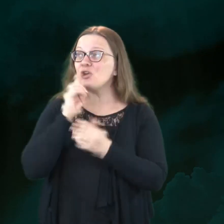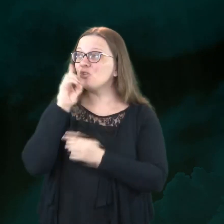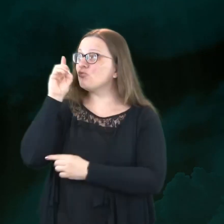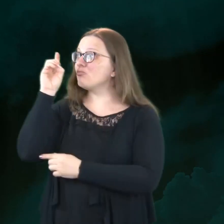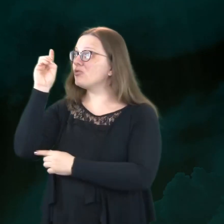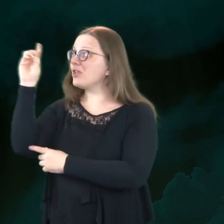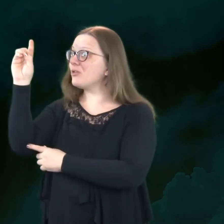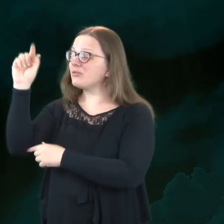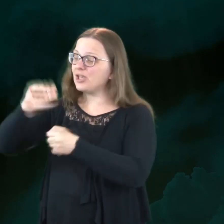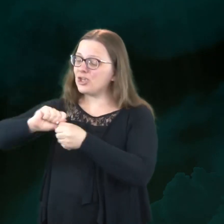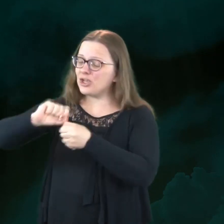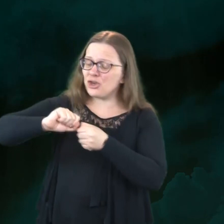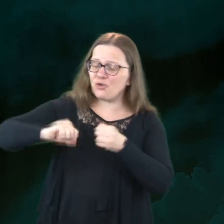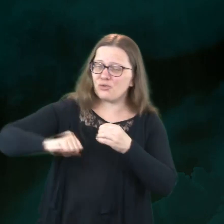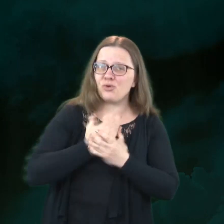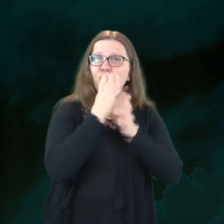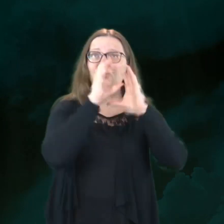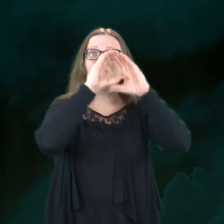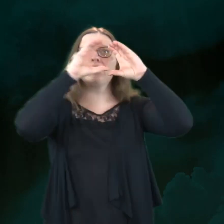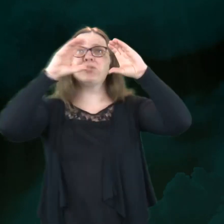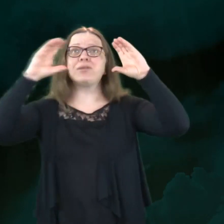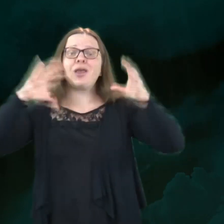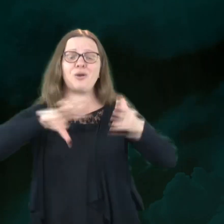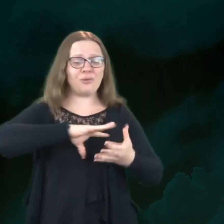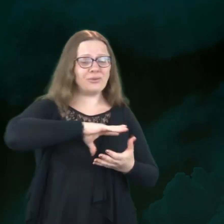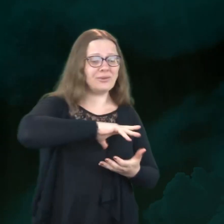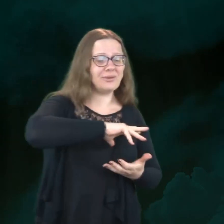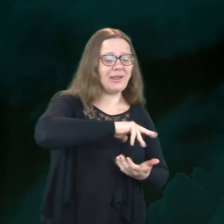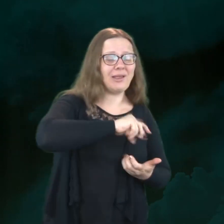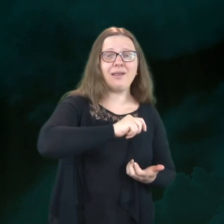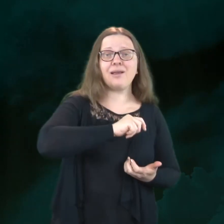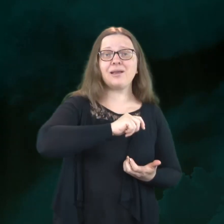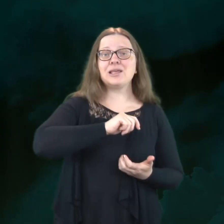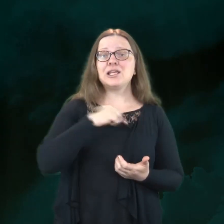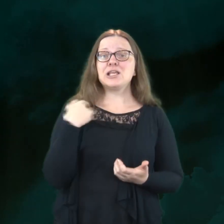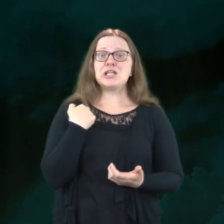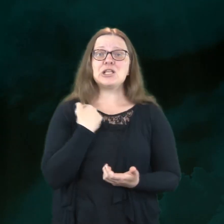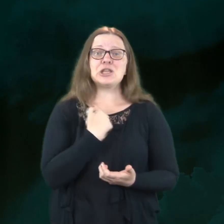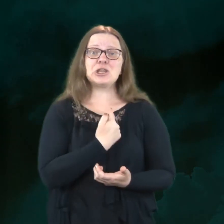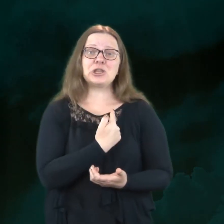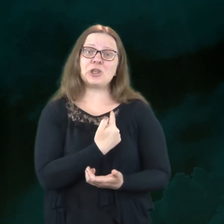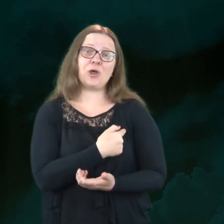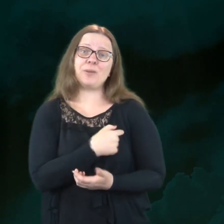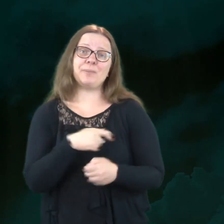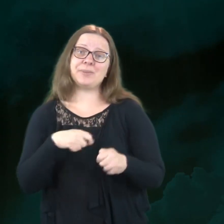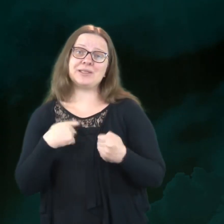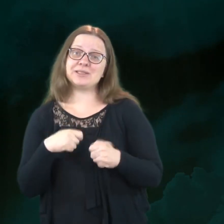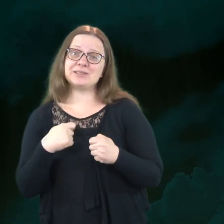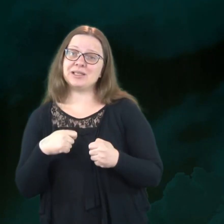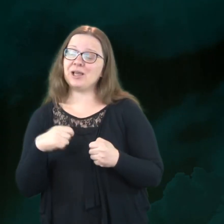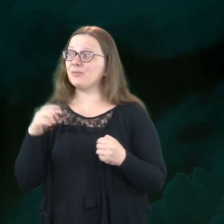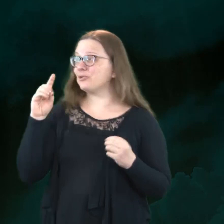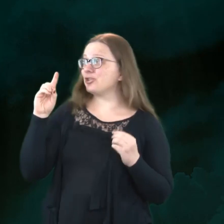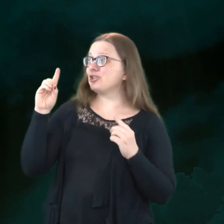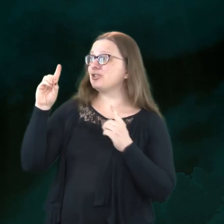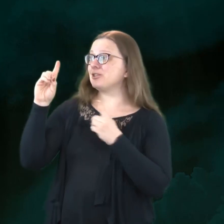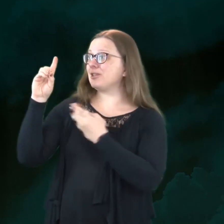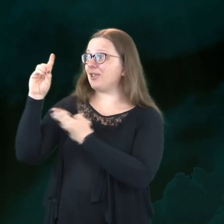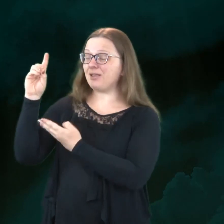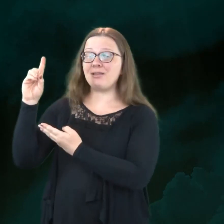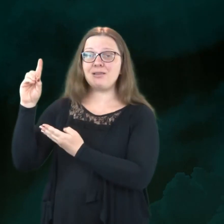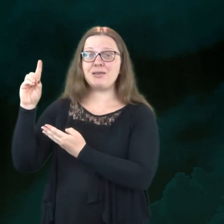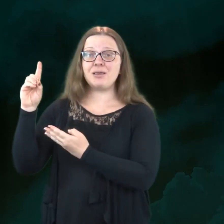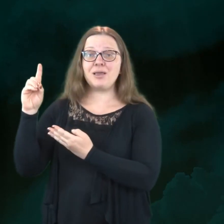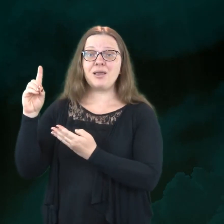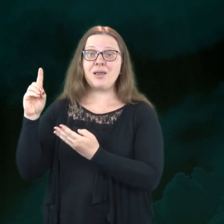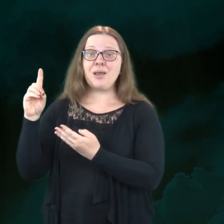e nele todos existimos e por ele todos nos movemos. E ele que dá o ar para nos respirar, ele